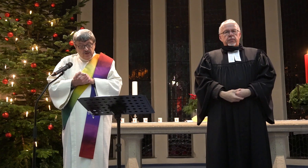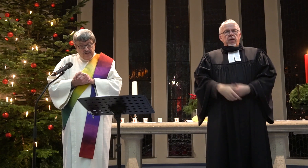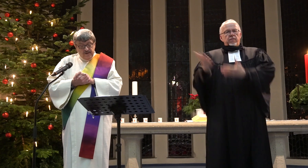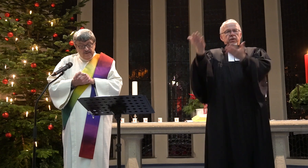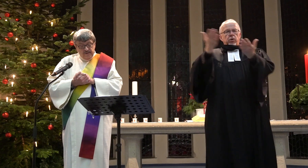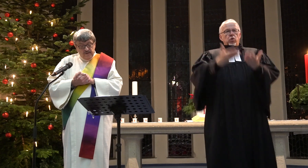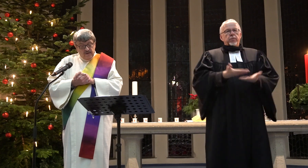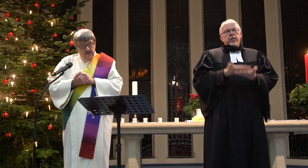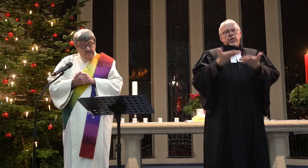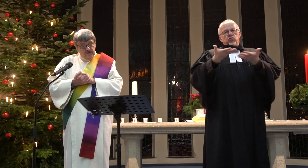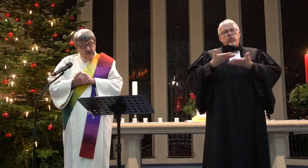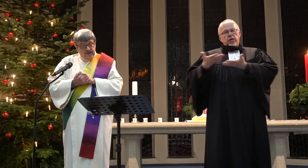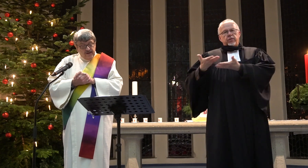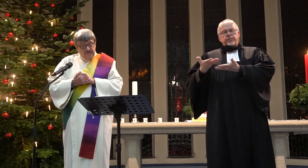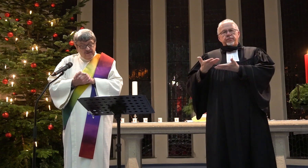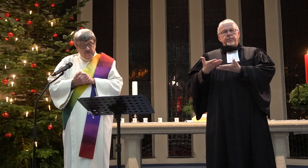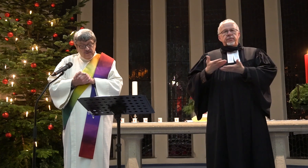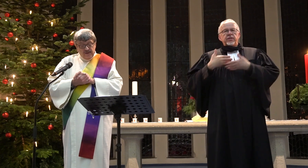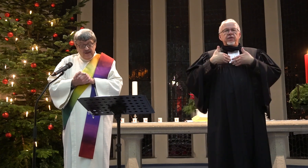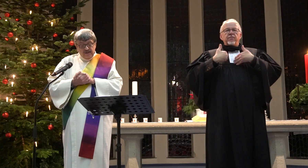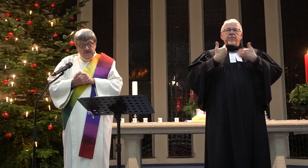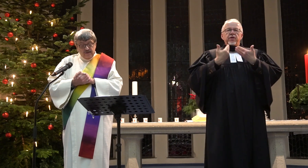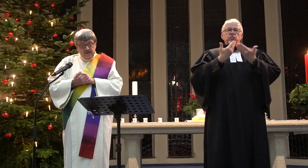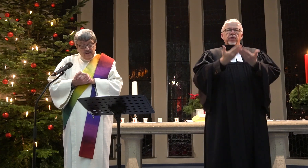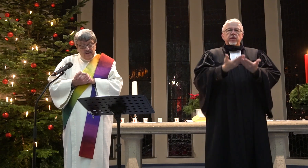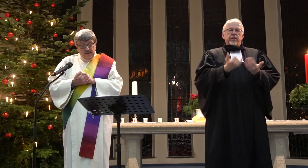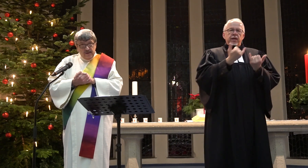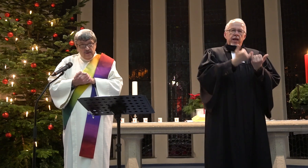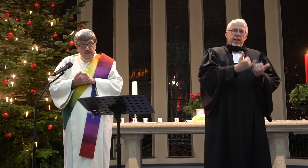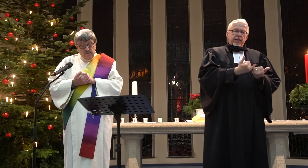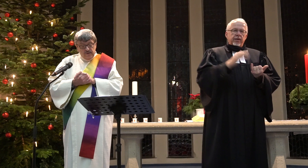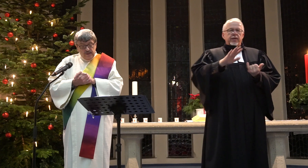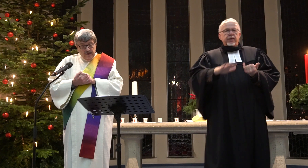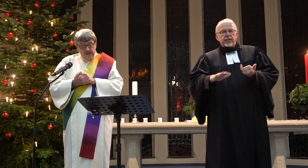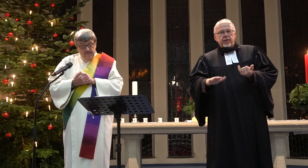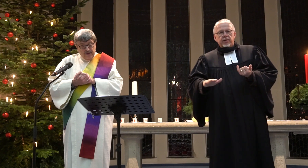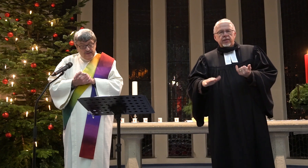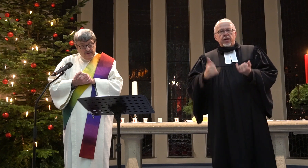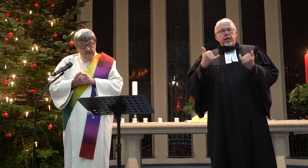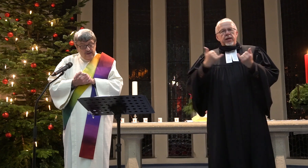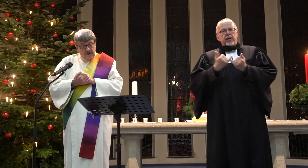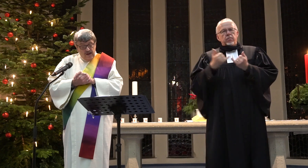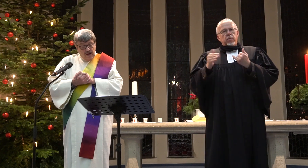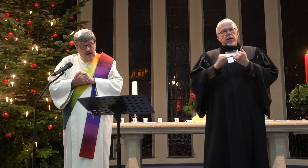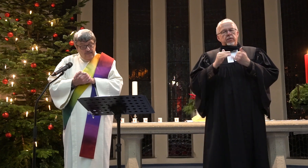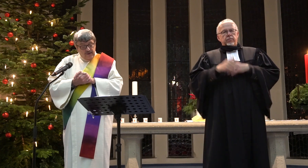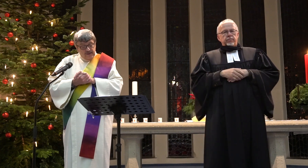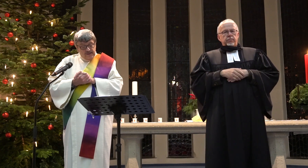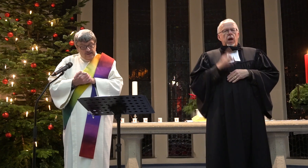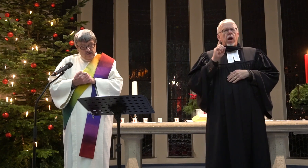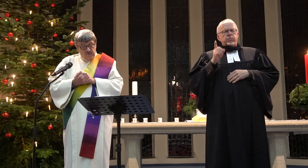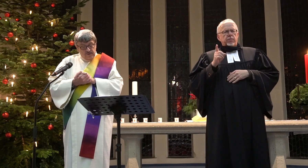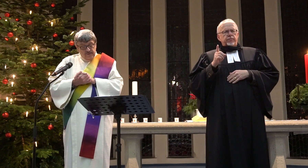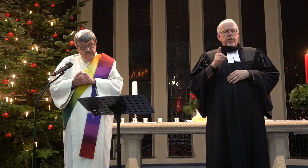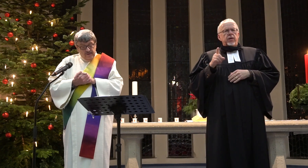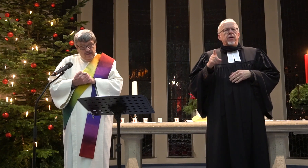bekommen Geschenke. Wir schenken etwas unseren Eltern, Kindern und Ehepartnern, aber